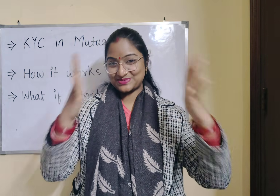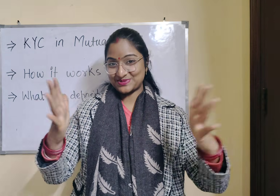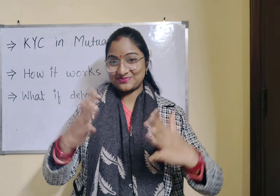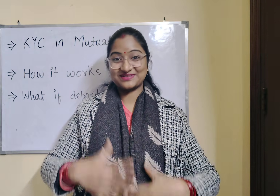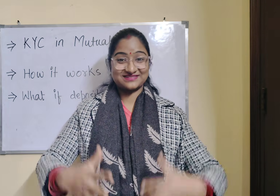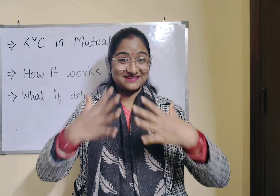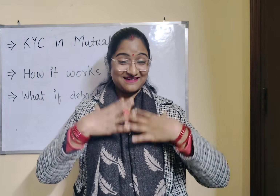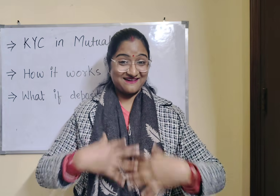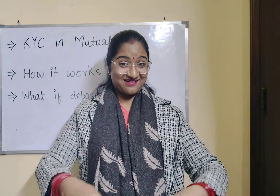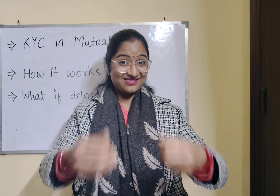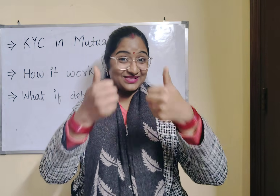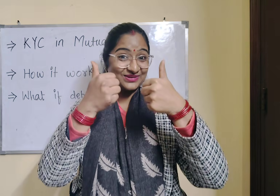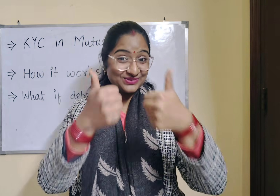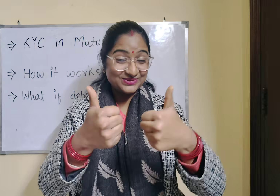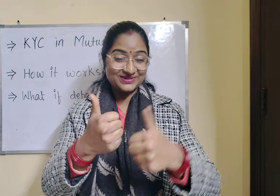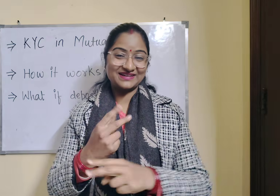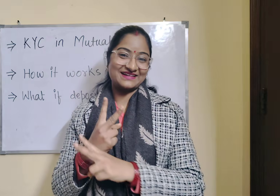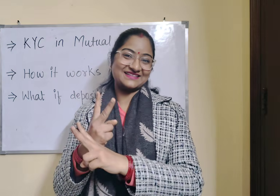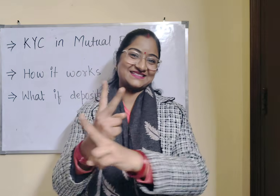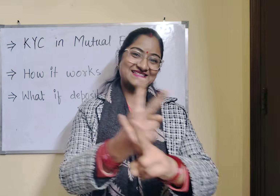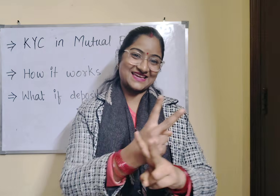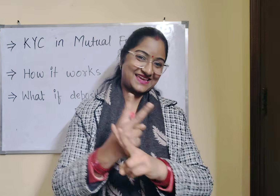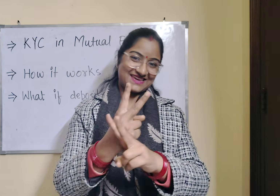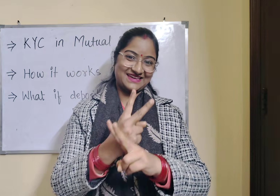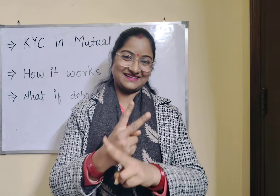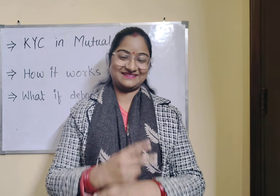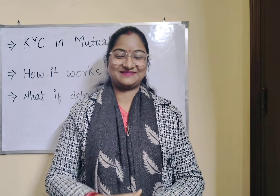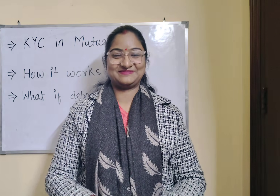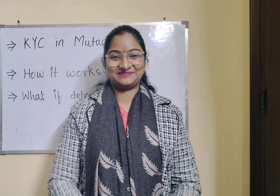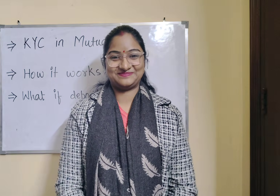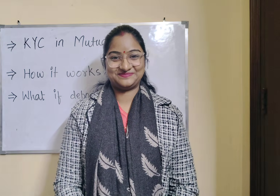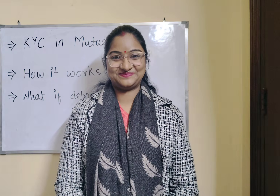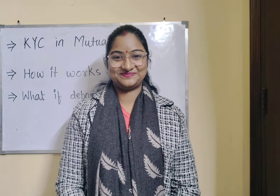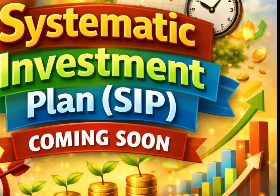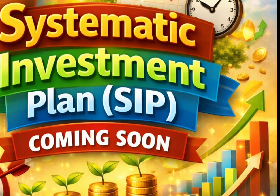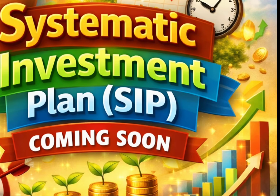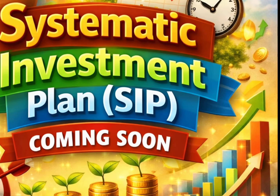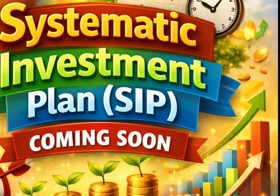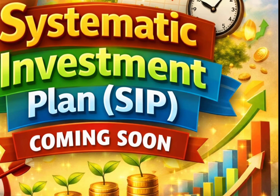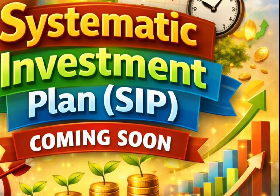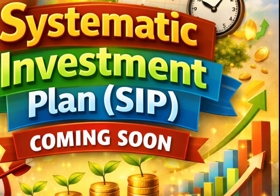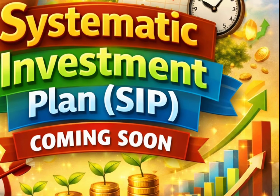लिए तहे दिल से धन्यवाद। स्वस्थ रहिए, ध्यान रखिए, टेक केयर।